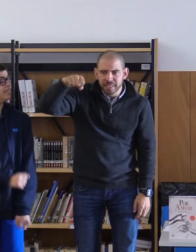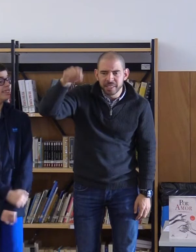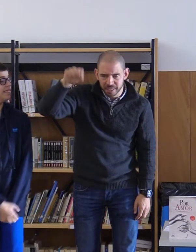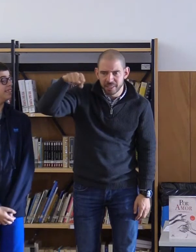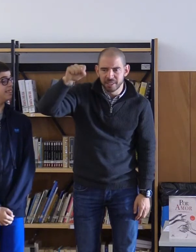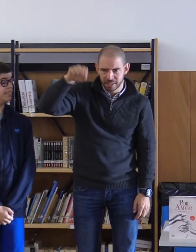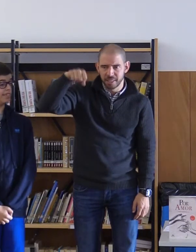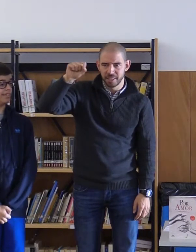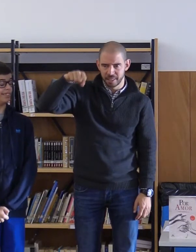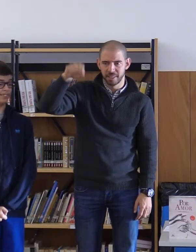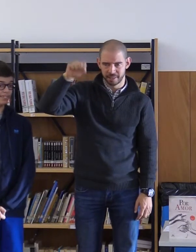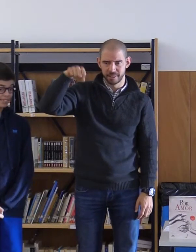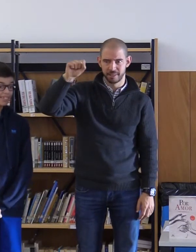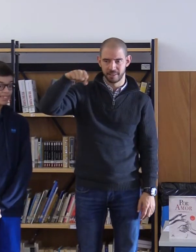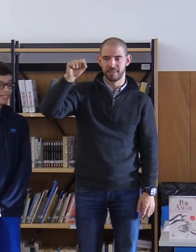Assim, respondem que sim.